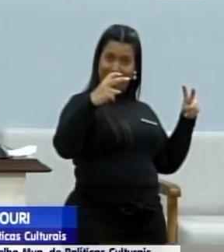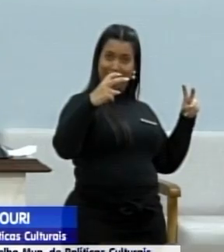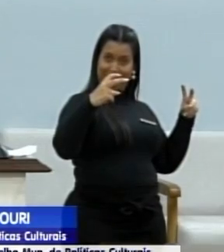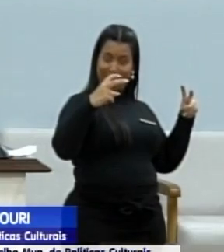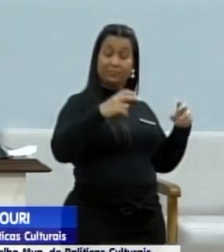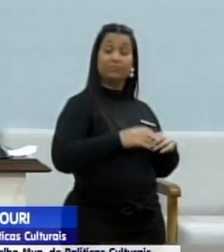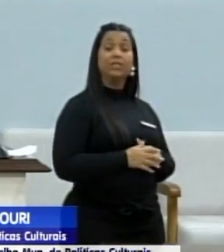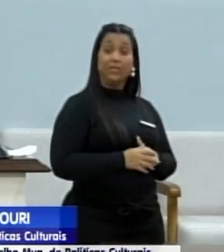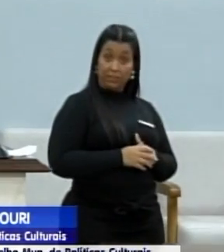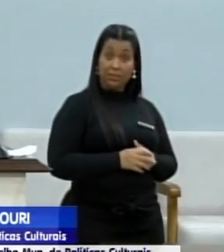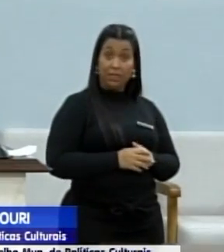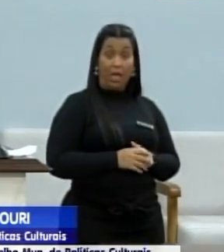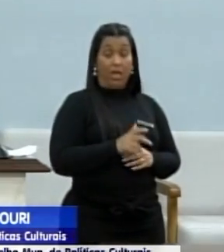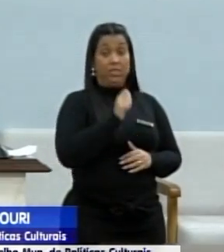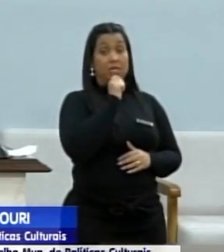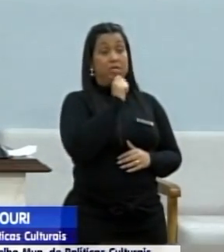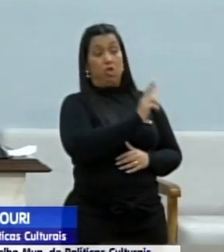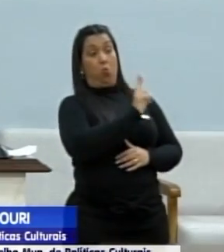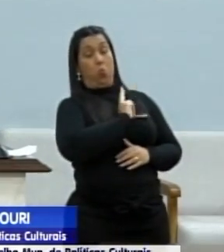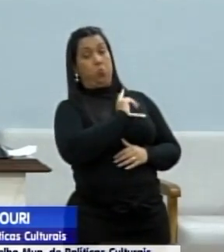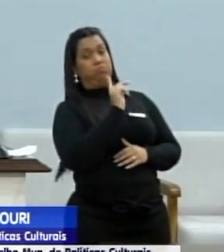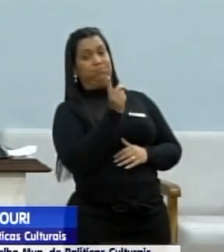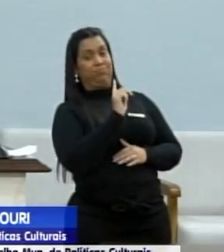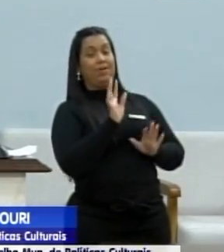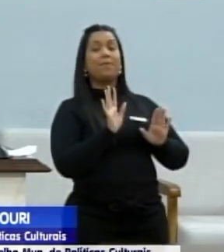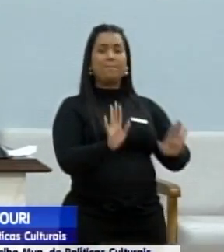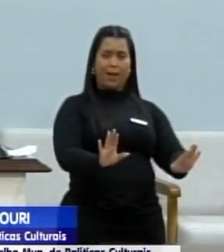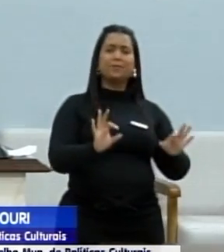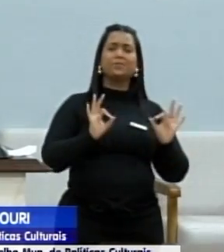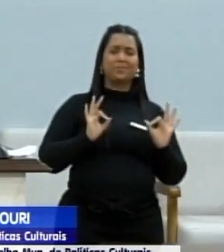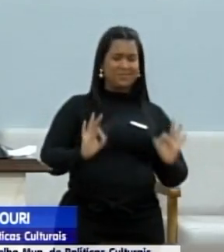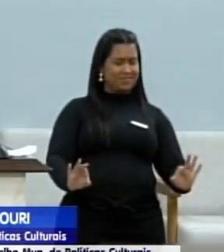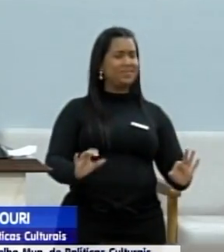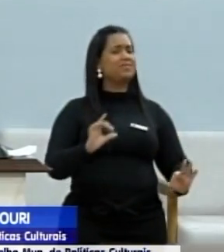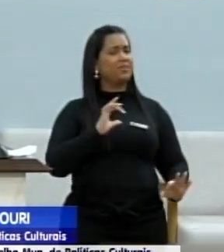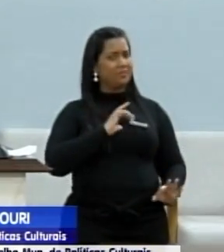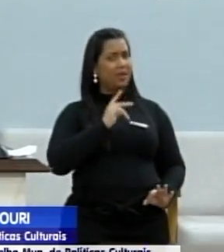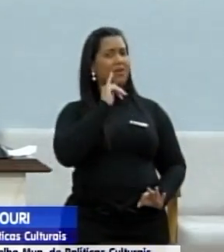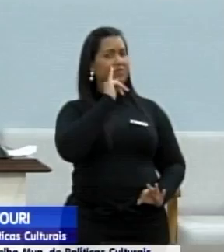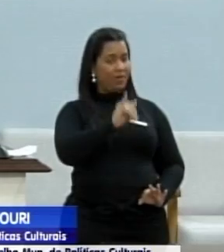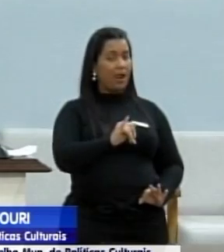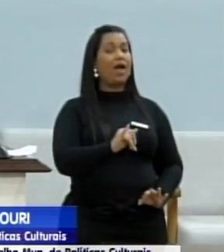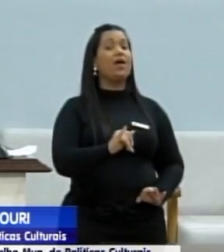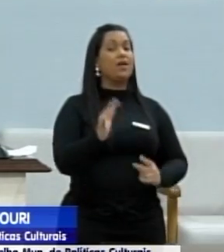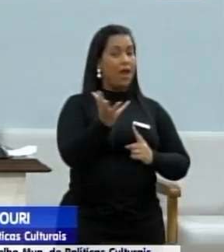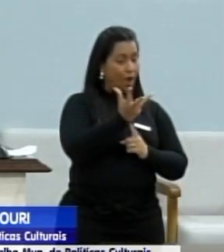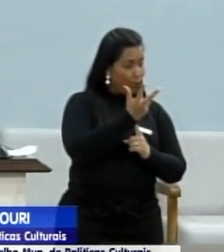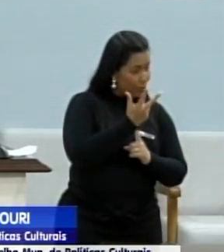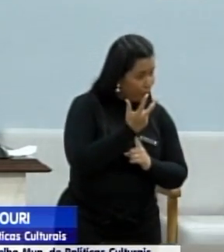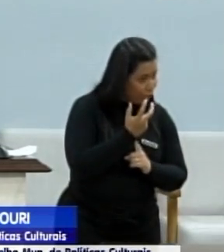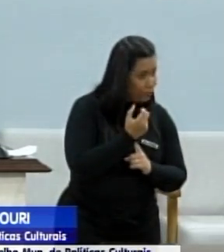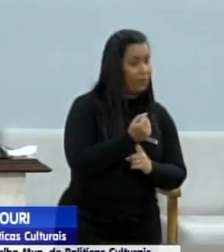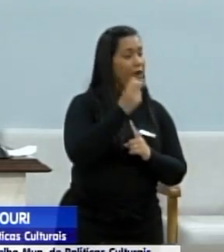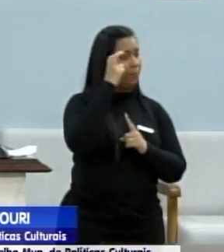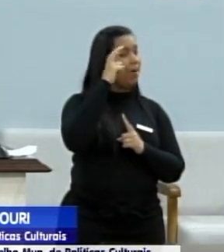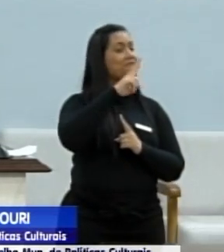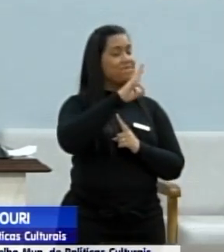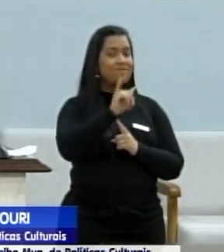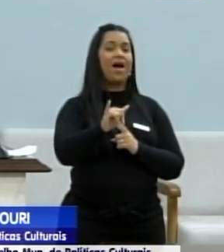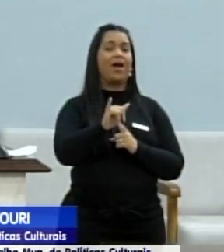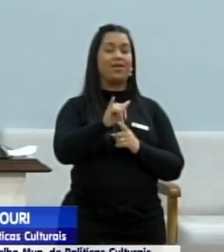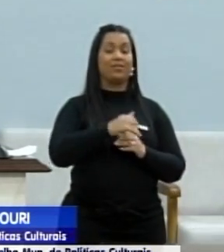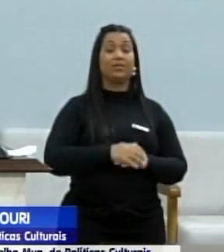formulário. Esse a gente ainda não tem o resultado, mas eu tenho certeza em afirmar que a cultura também vai ser prioritário nesse